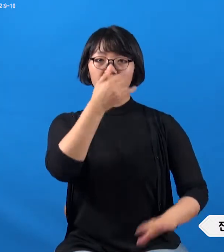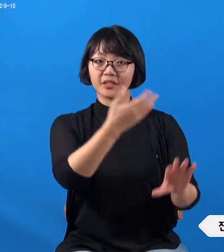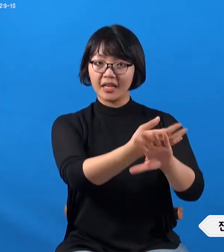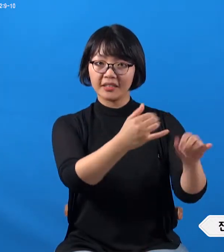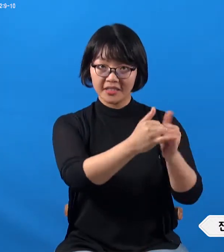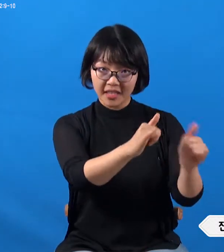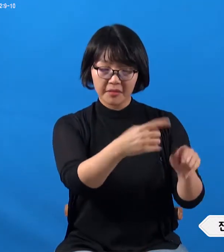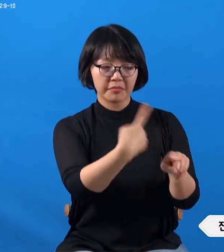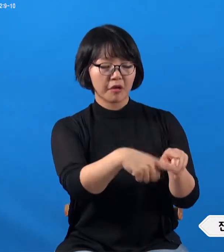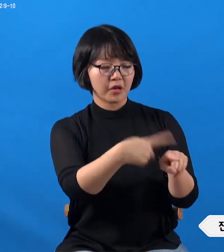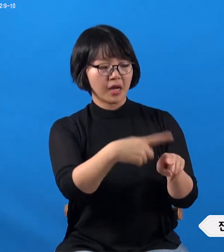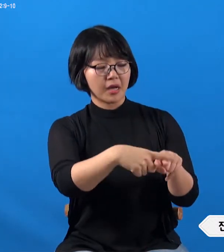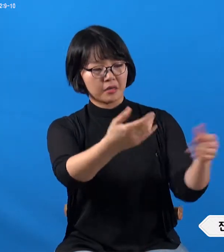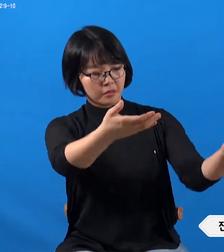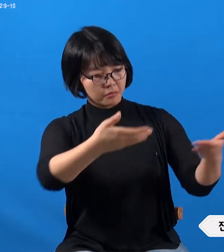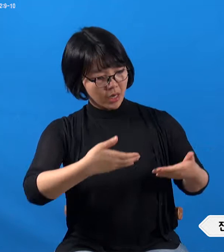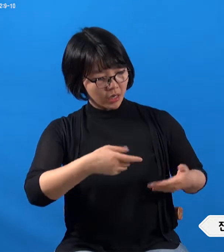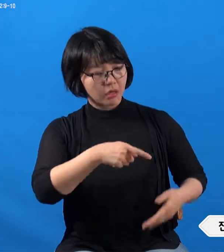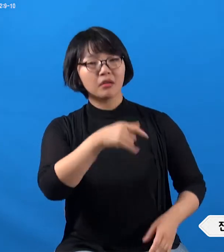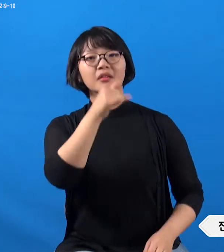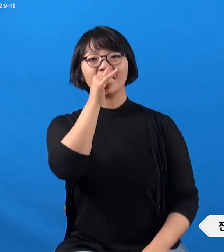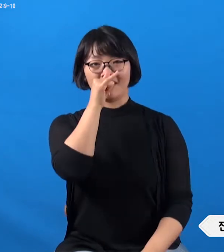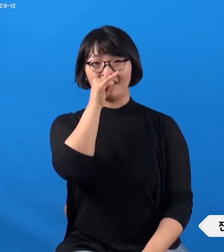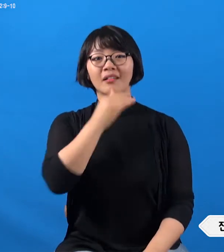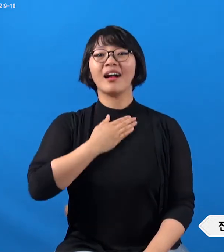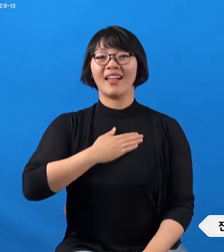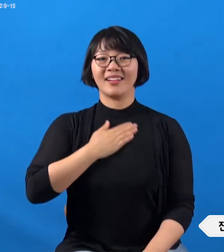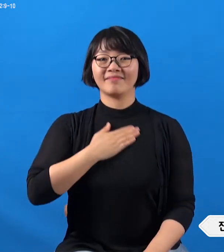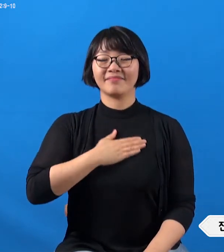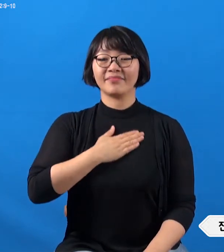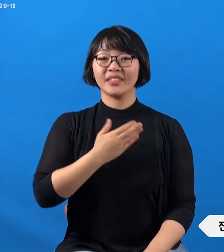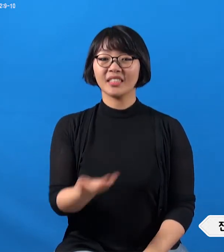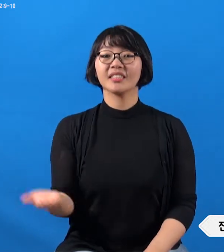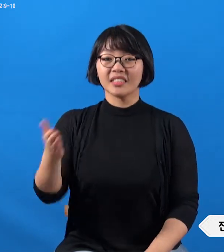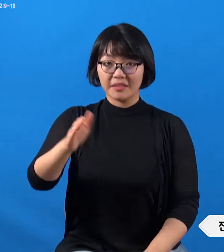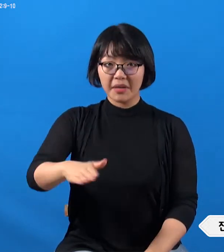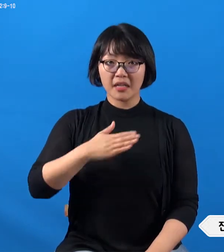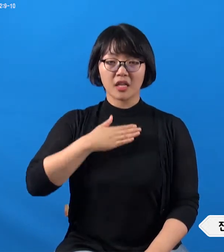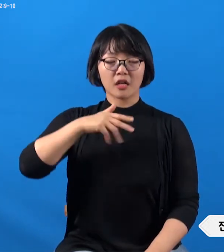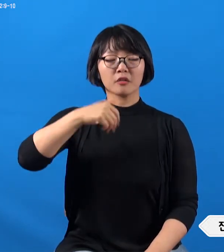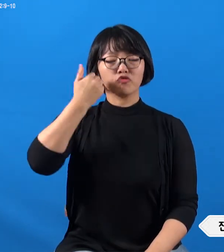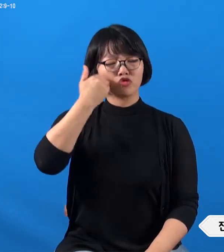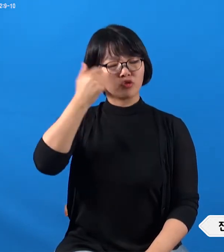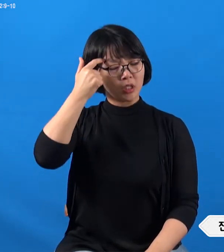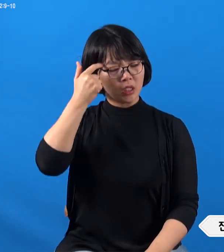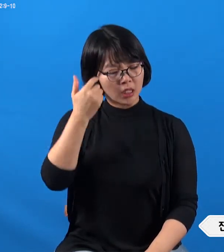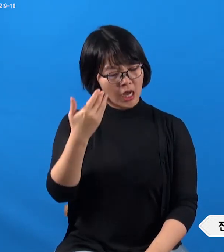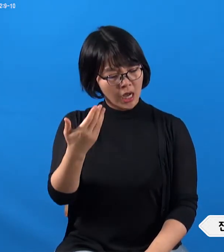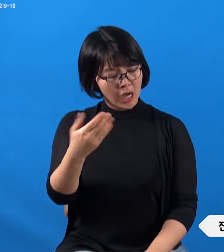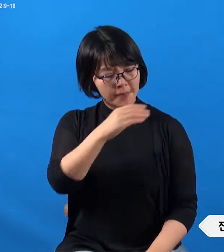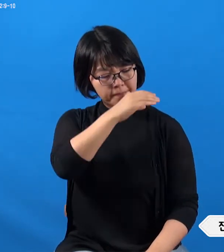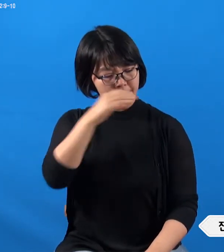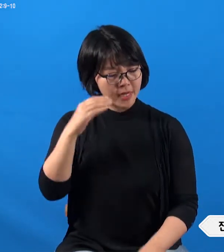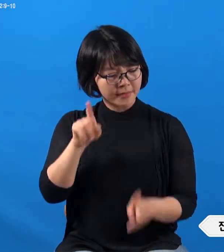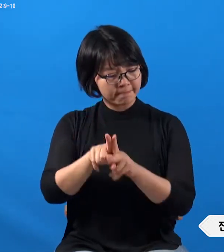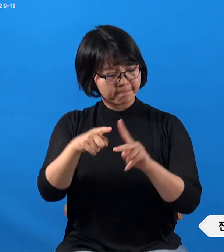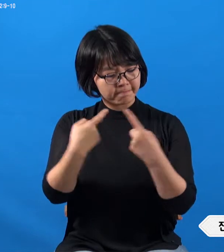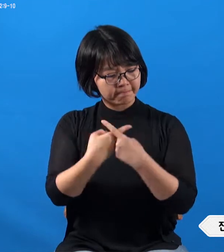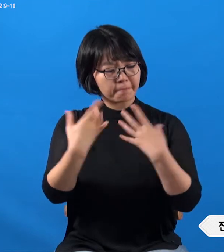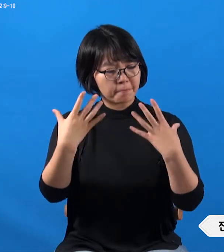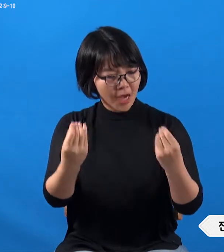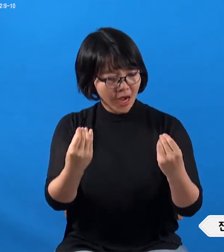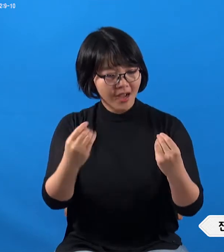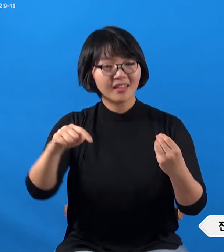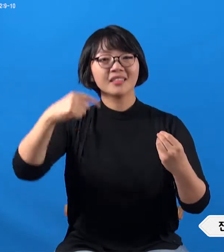평가와 판단이 우리 가운데 있습니다. 그러나 내가 누구인가를 제대로 이해할 때 우리는 어떤 삶을 살